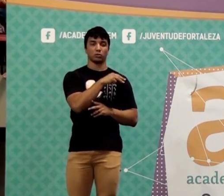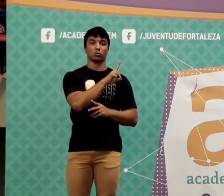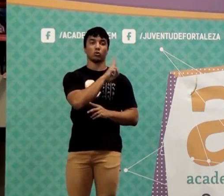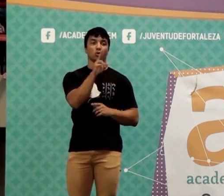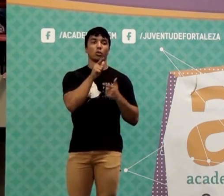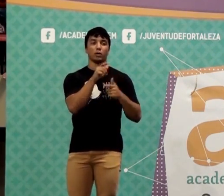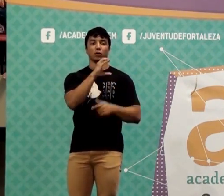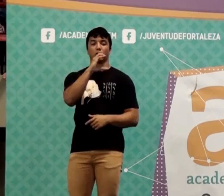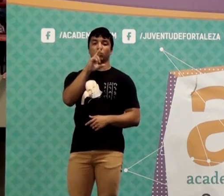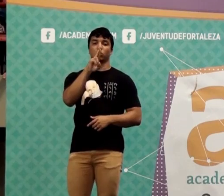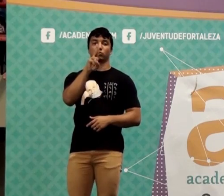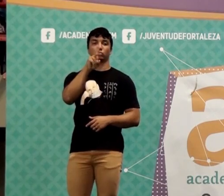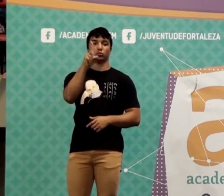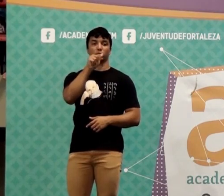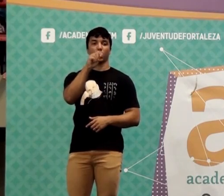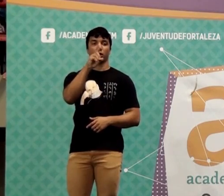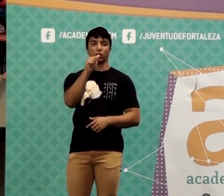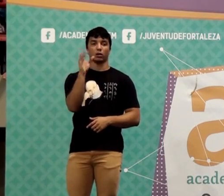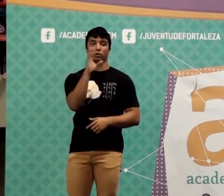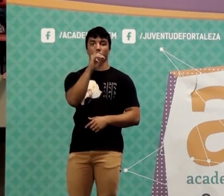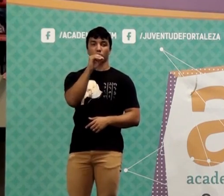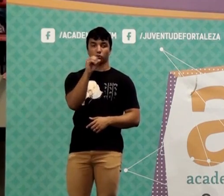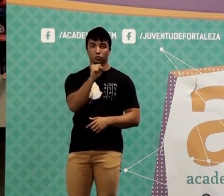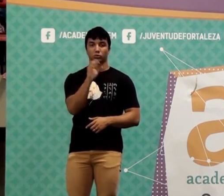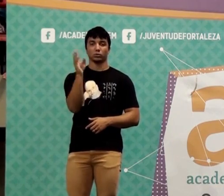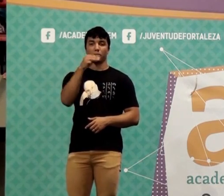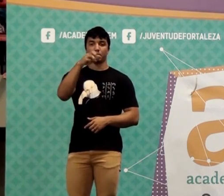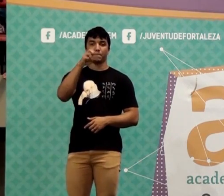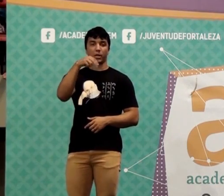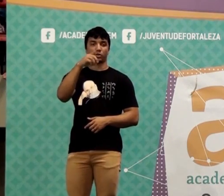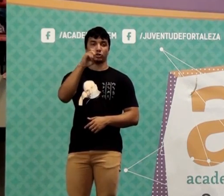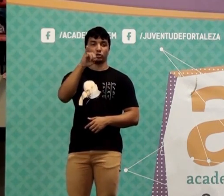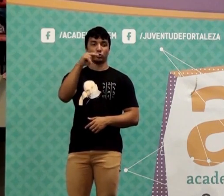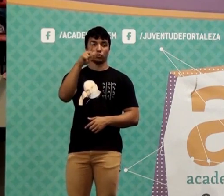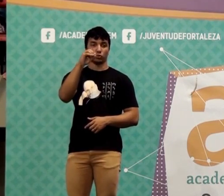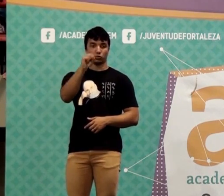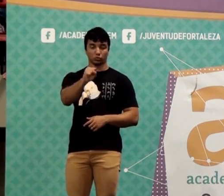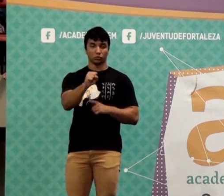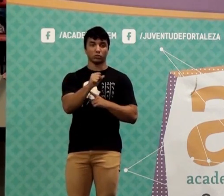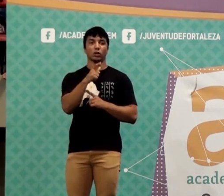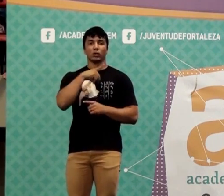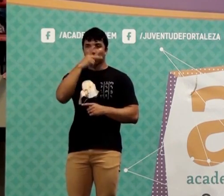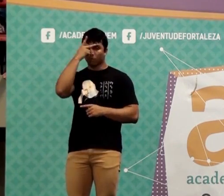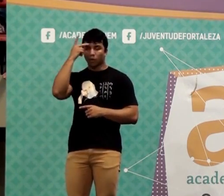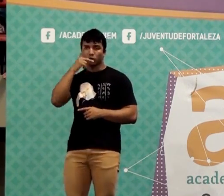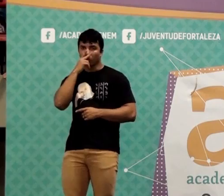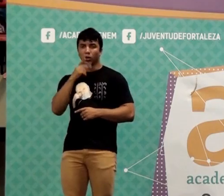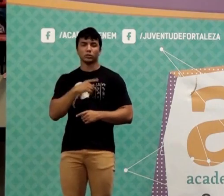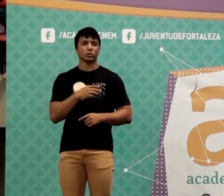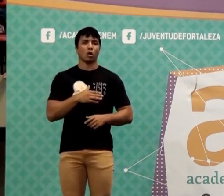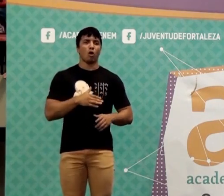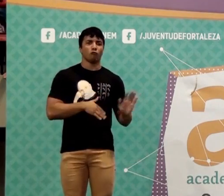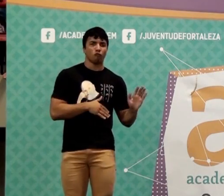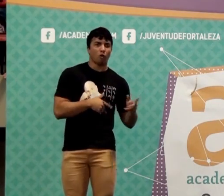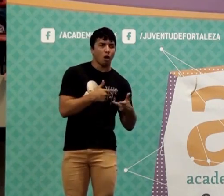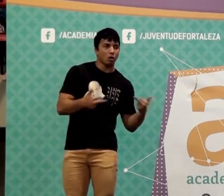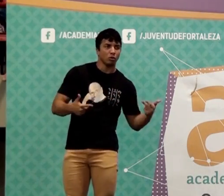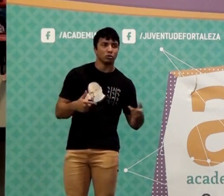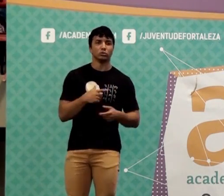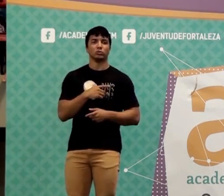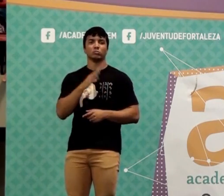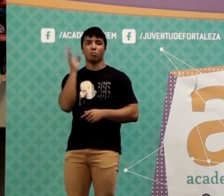alma, você ainda vai ganhar o perdão de todos os seus pecados. Foi muito mais gente do que a igreja